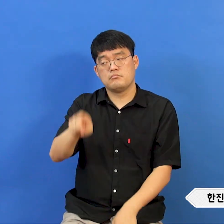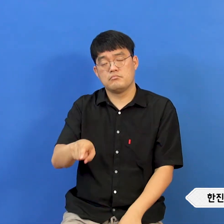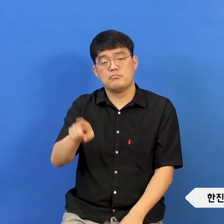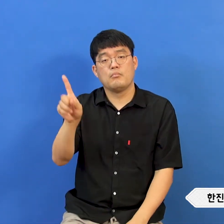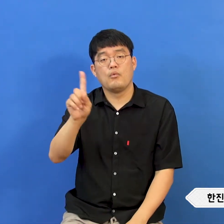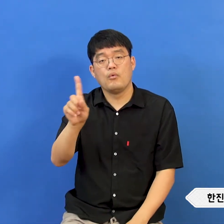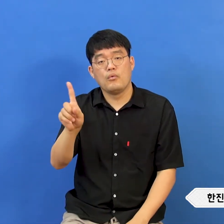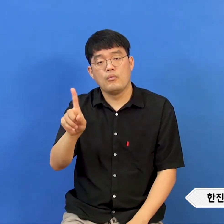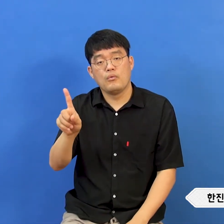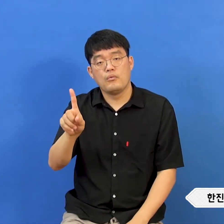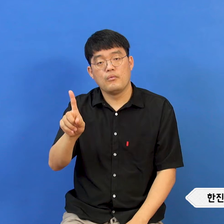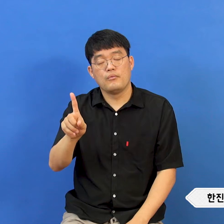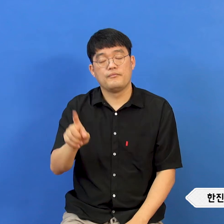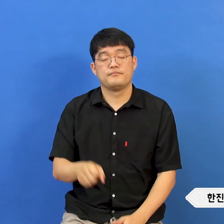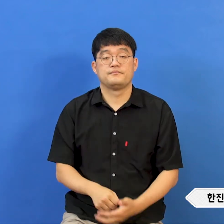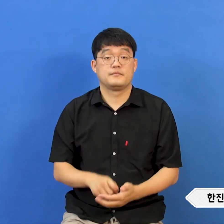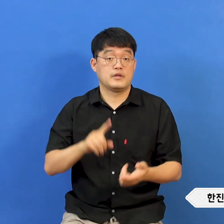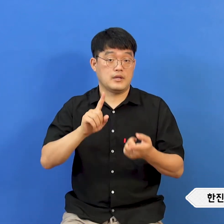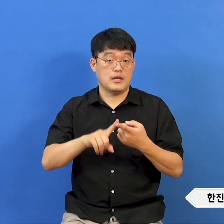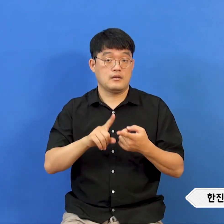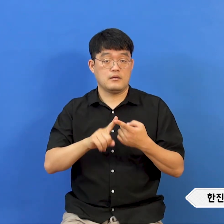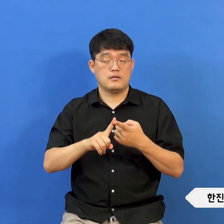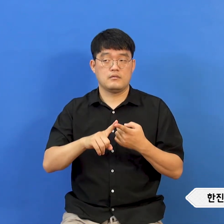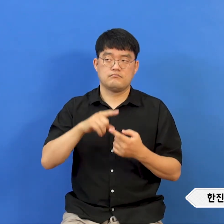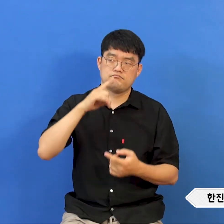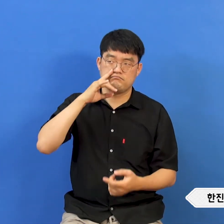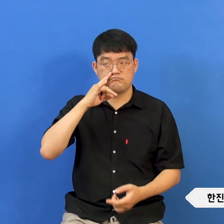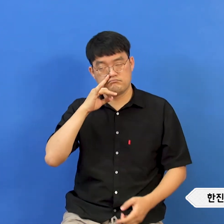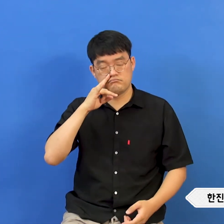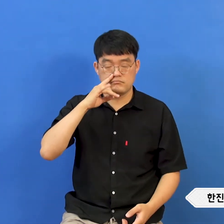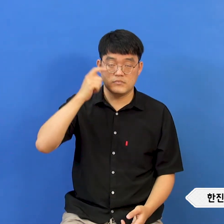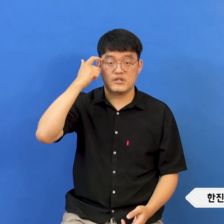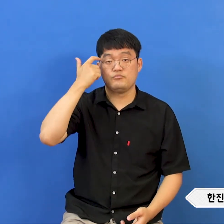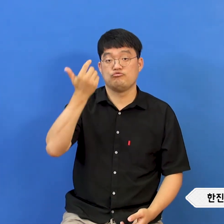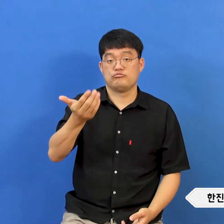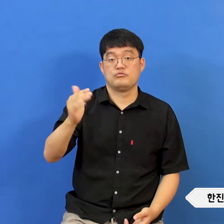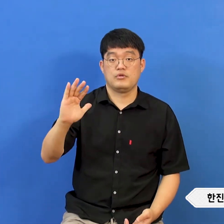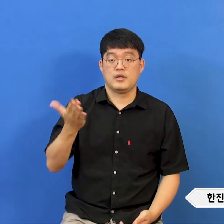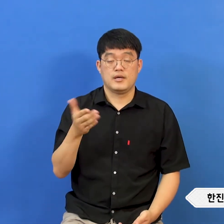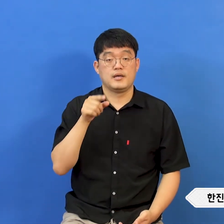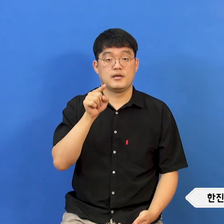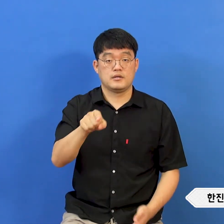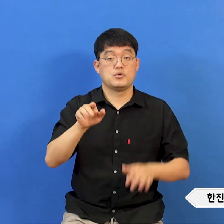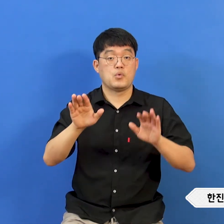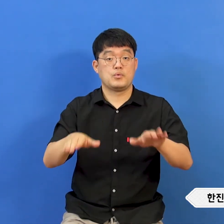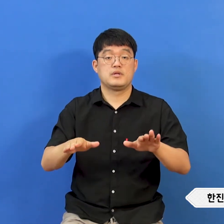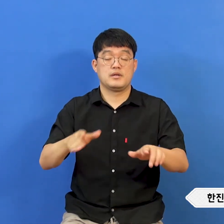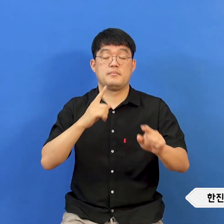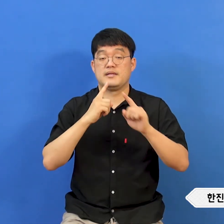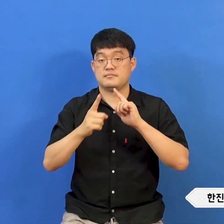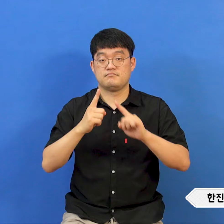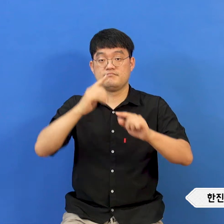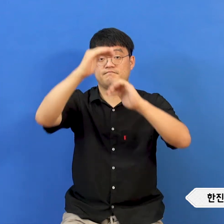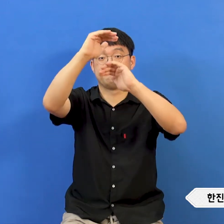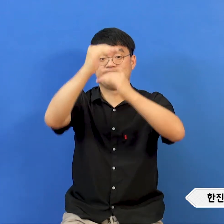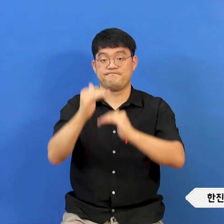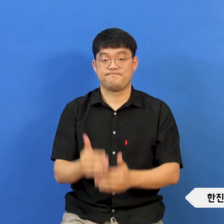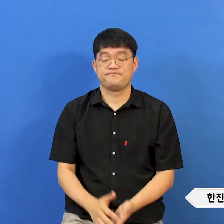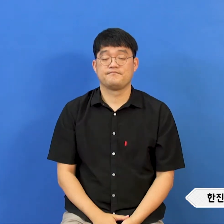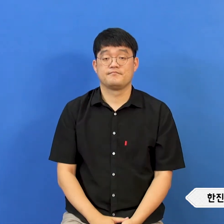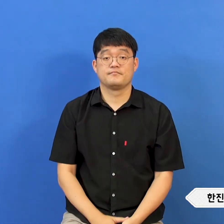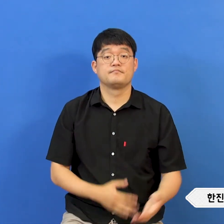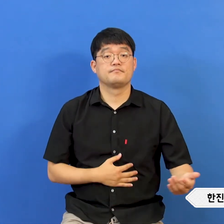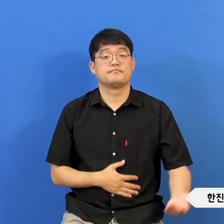과연 어떤 것이냐 하는 의문이 생기게 됩니다. 그것이 오늘 말씀입니다.